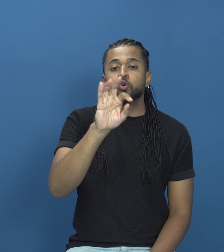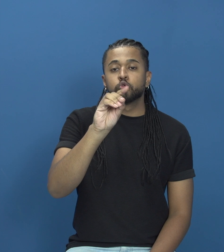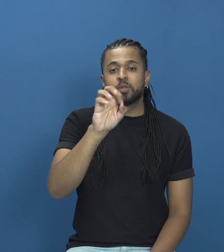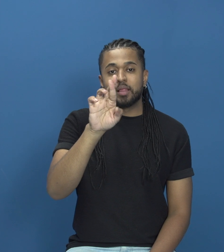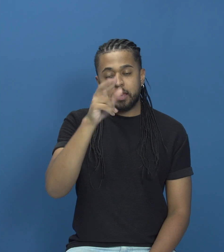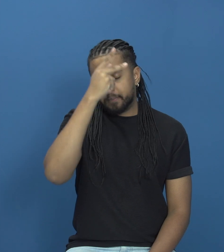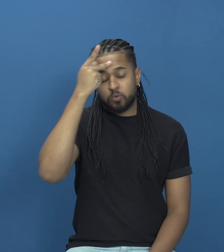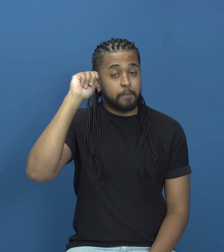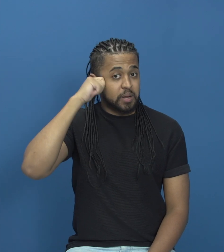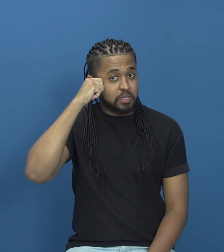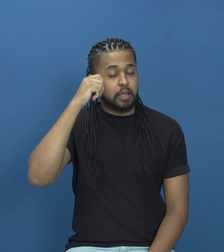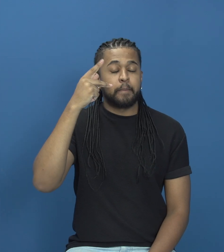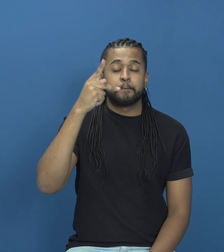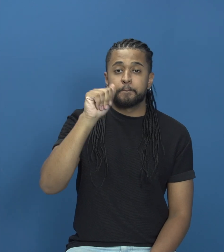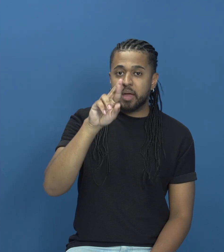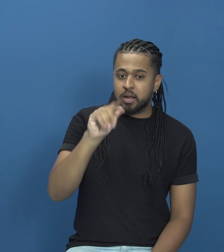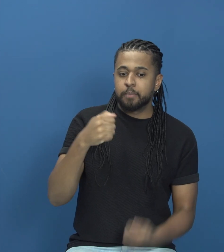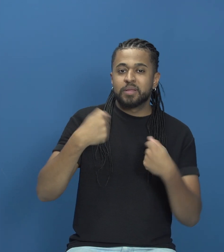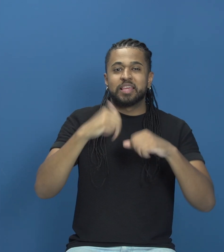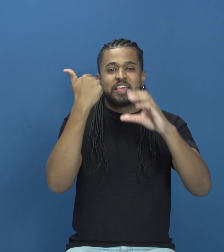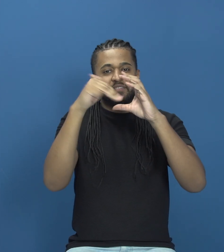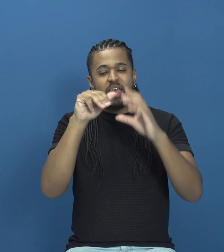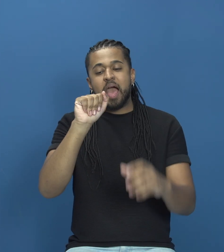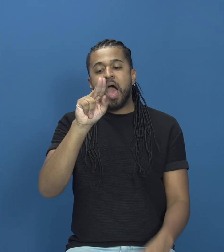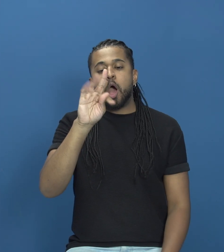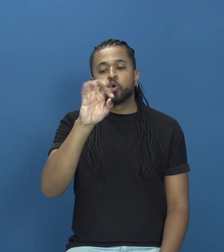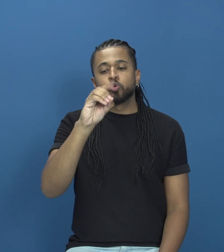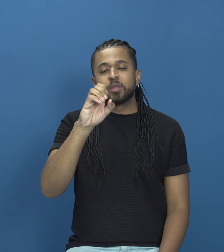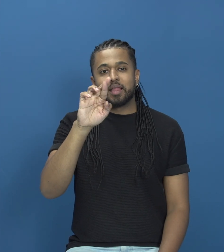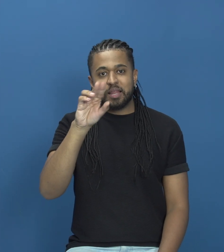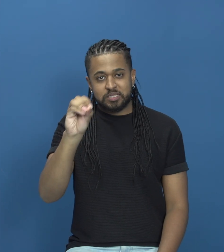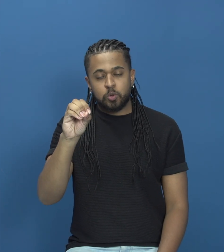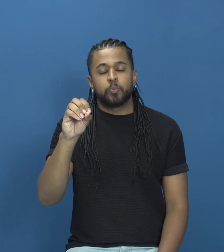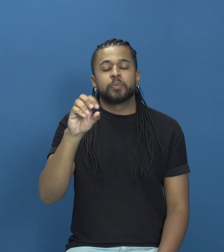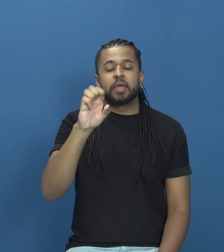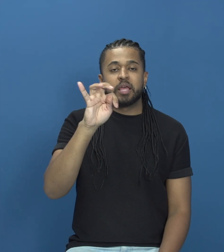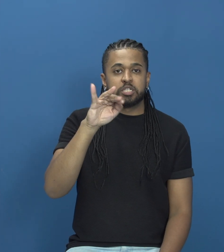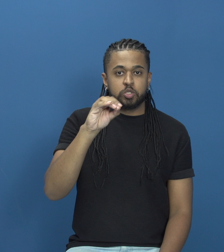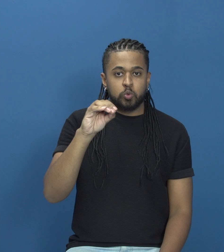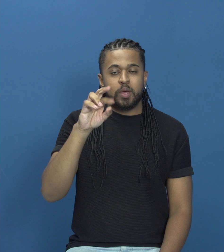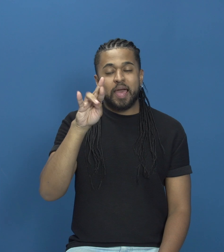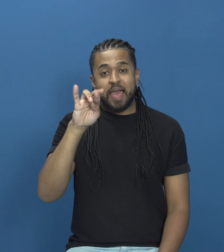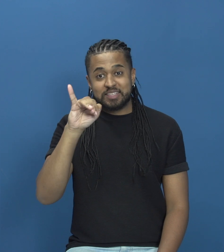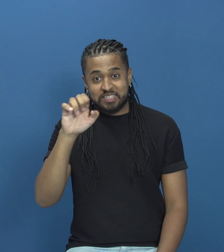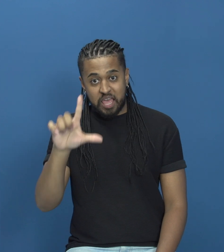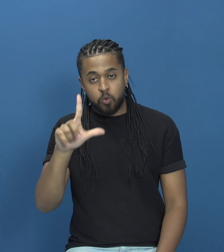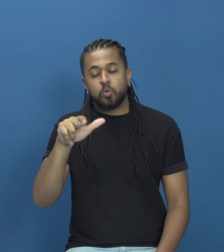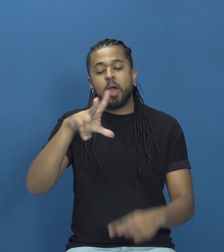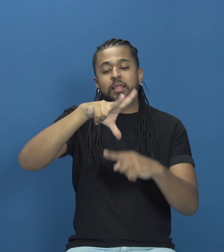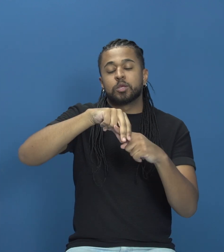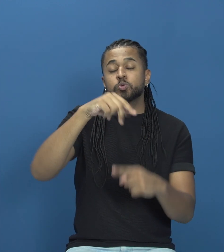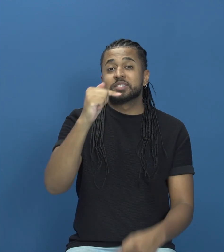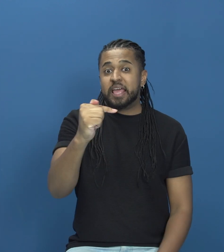autodeclararem pretos e pardos, deverão enviar a autodeclaração étnico-racial, a qual está elencada no